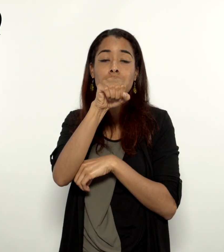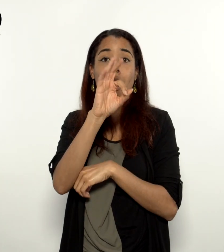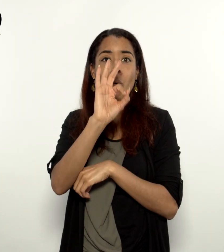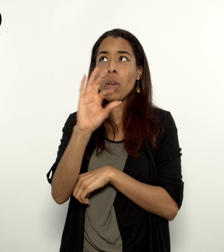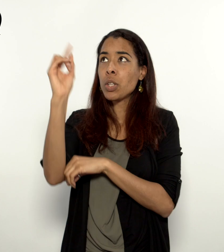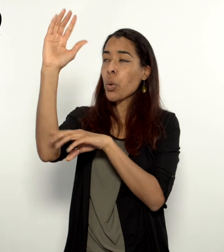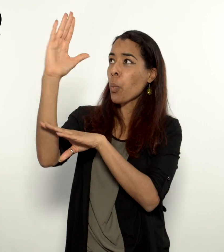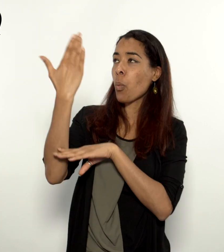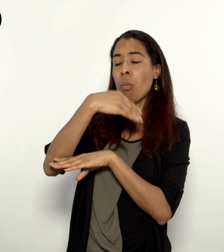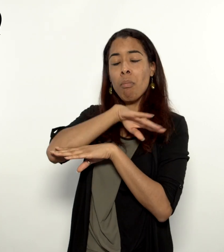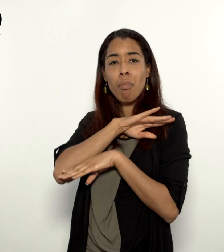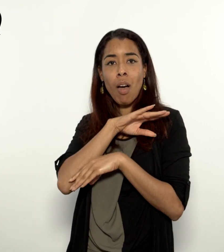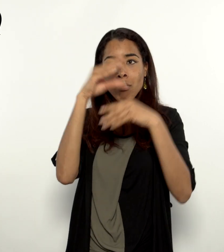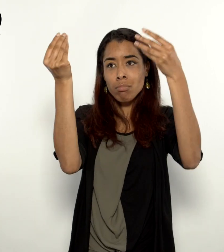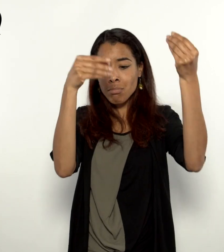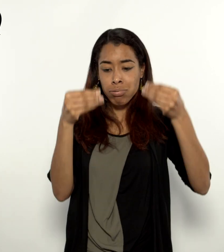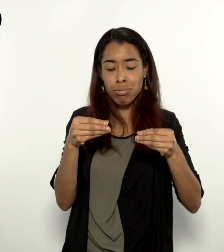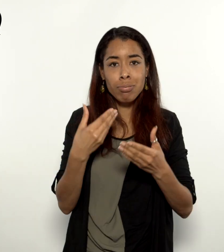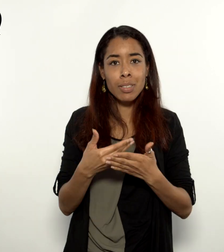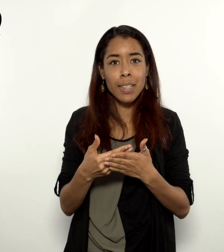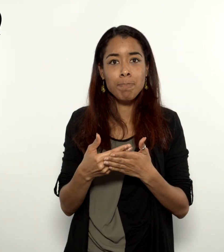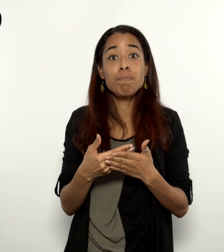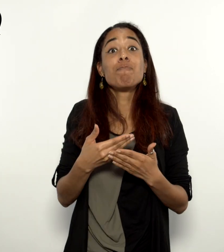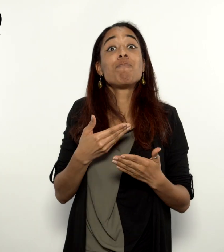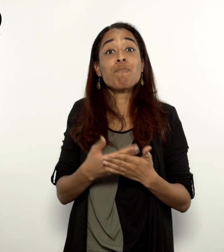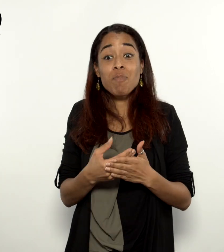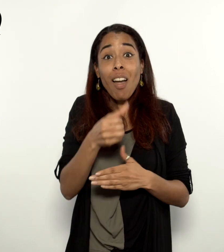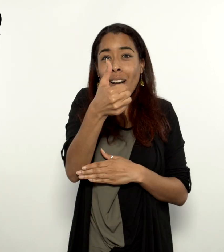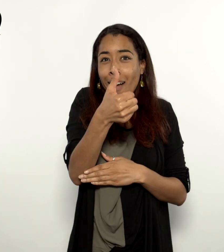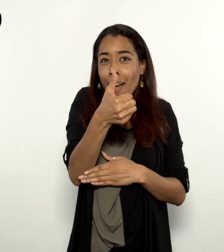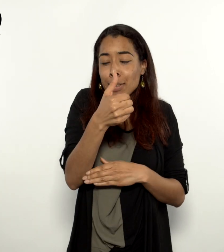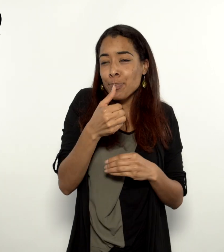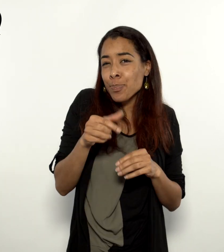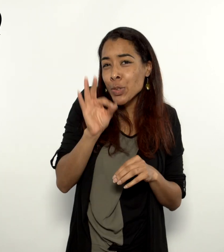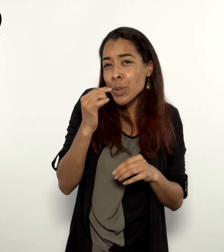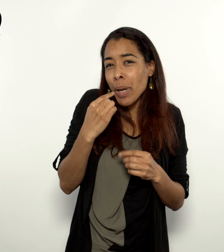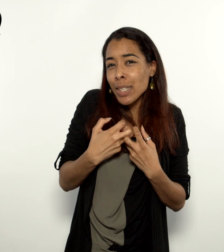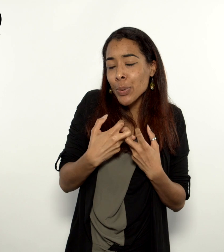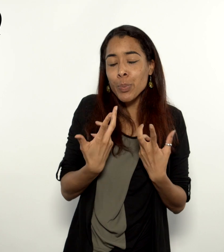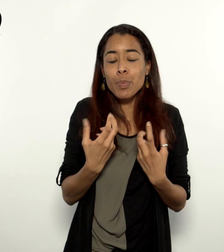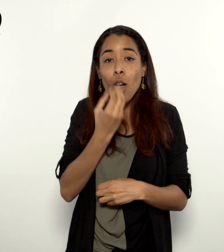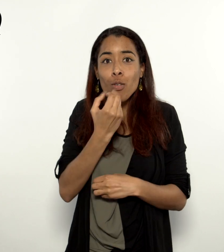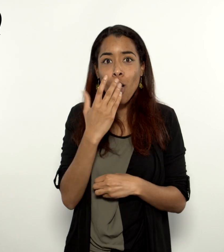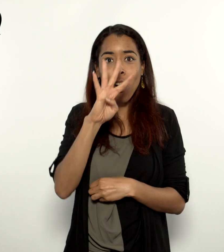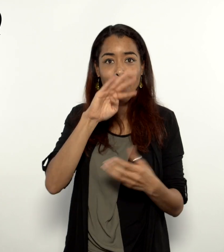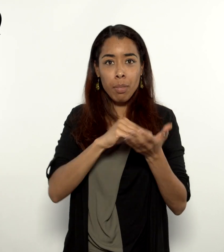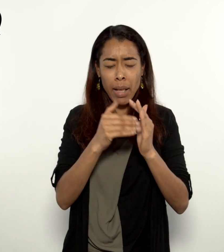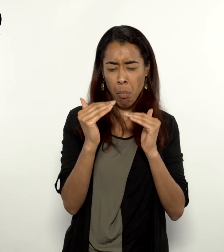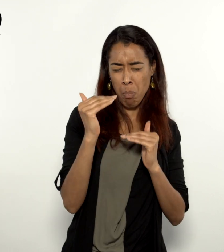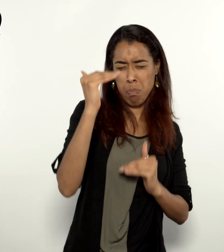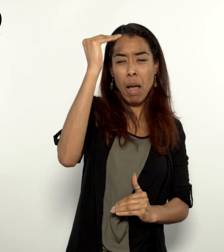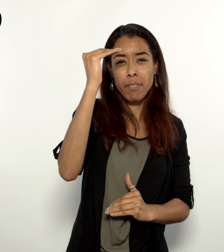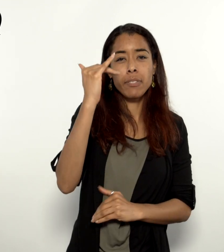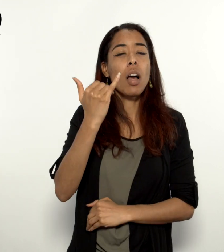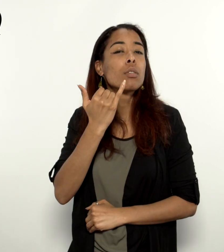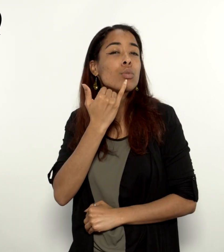se révèle au travers de sa création. Et bien justement, je voudrais vous parler d'une de ses œuvres. Si je vous dis une fleur pouvant atteindre jusqu'à 4